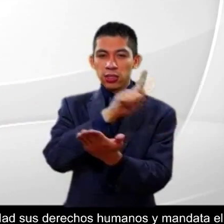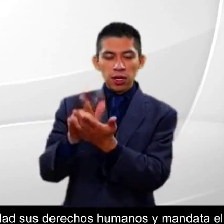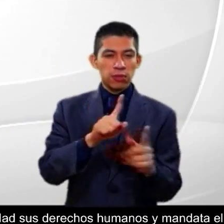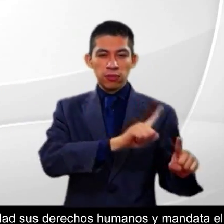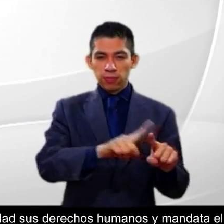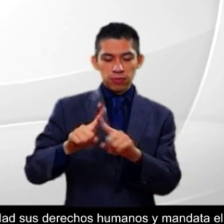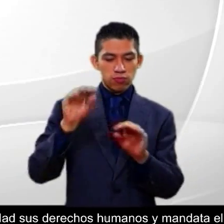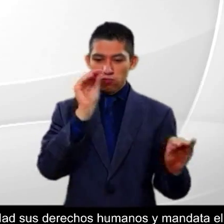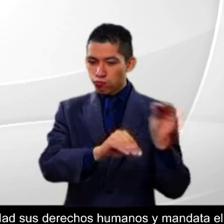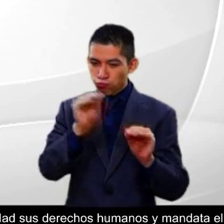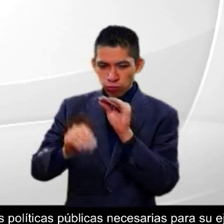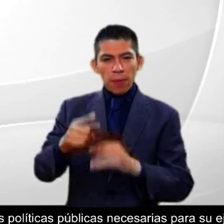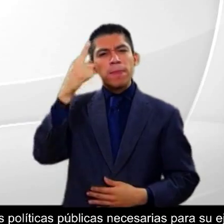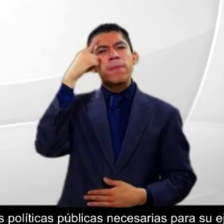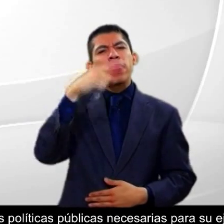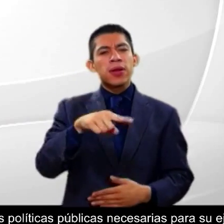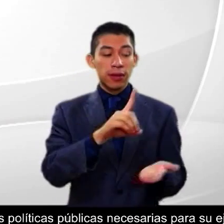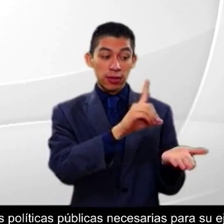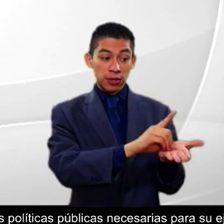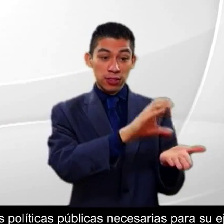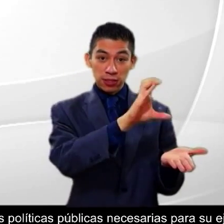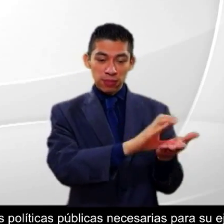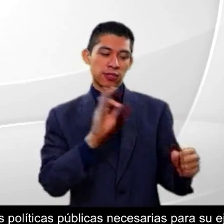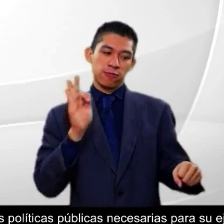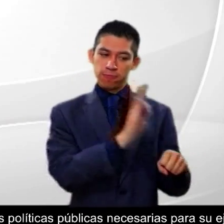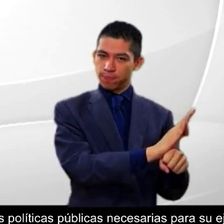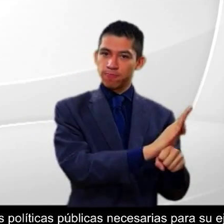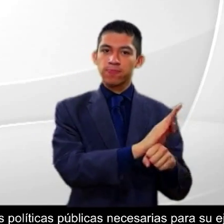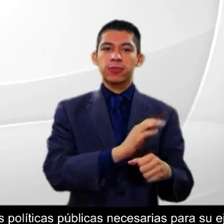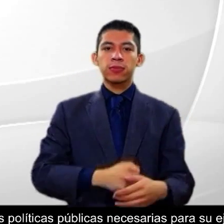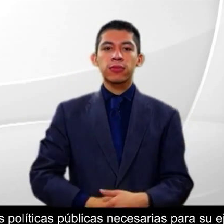establecimiento de las políticas públicas necesarias para su ejercicio